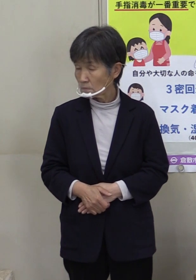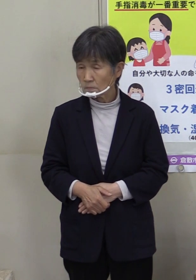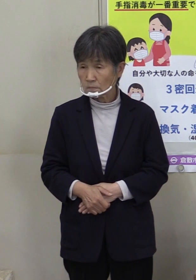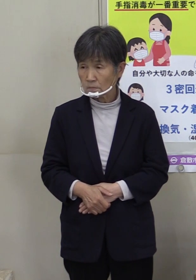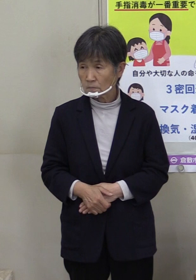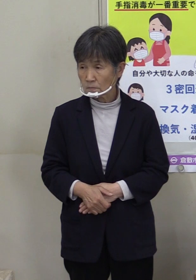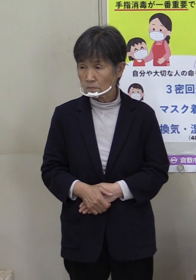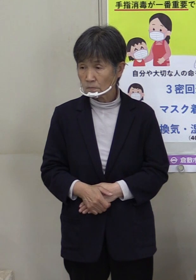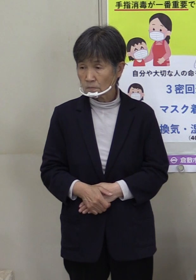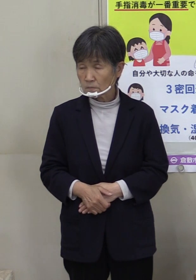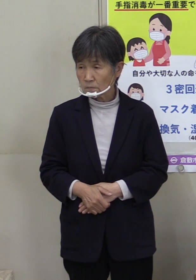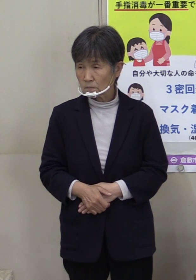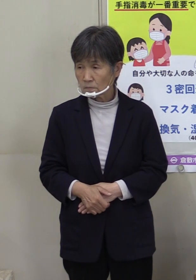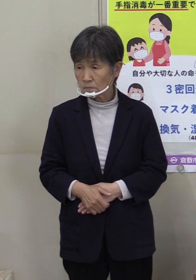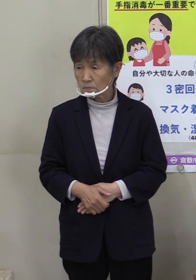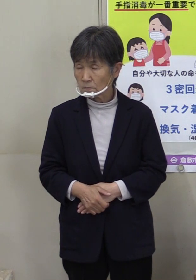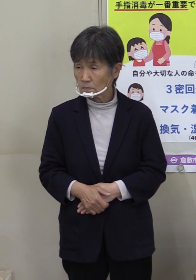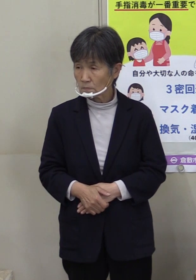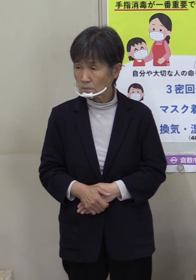細かいやつじゃない。